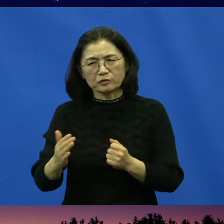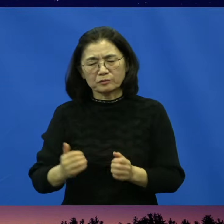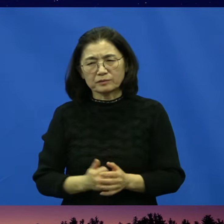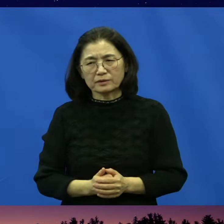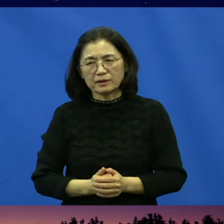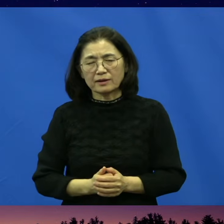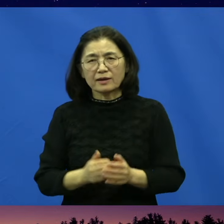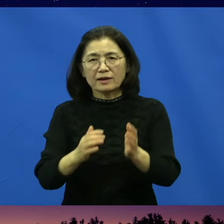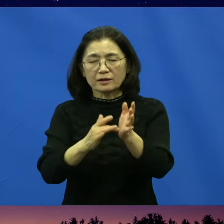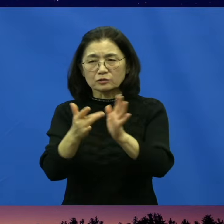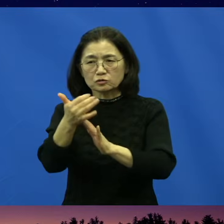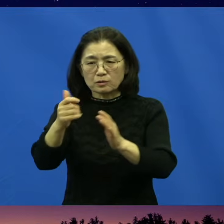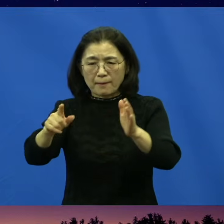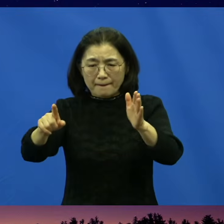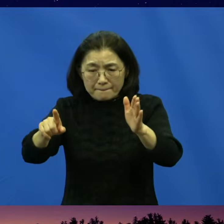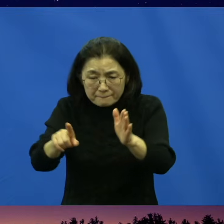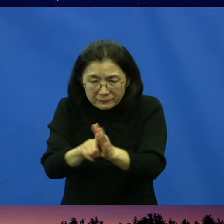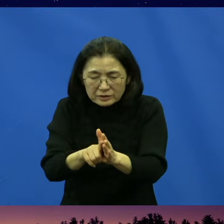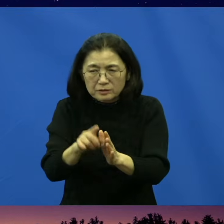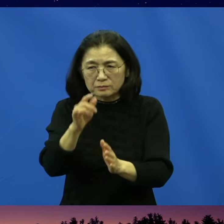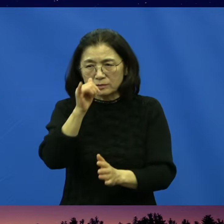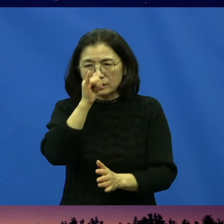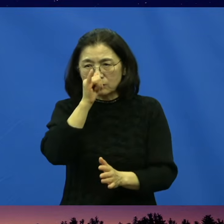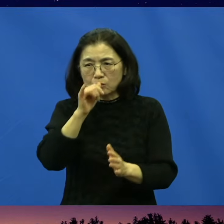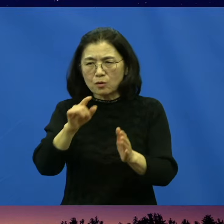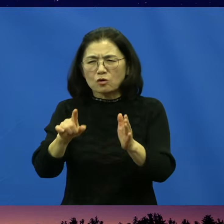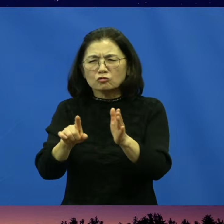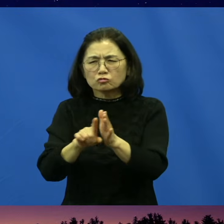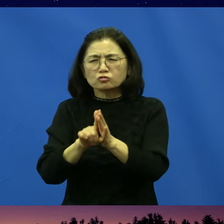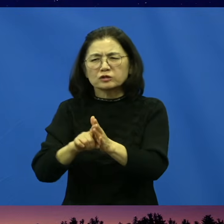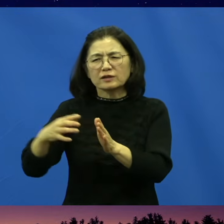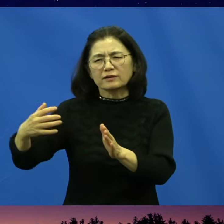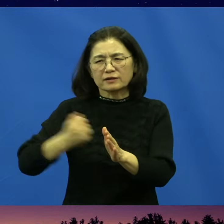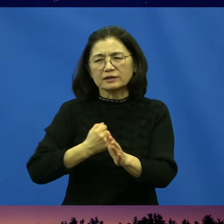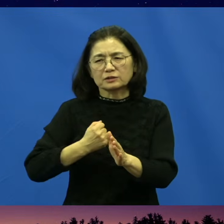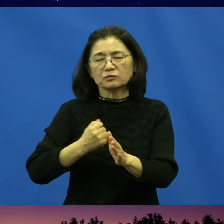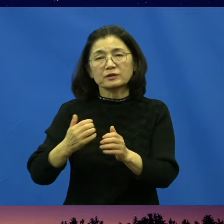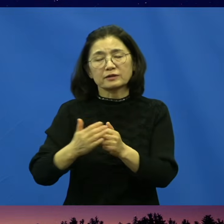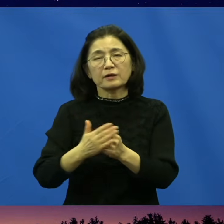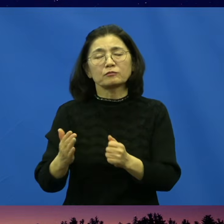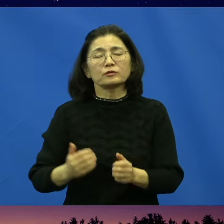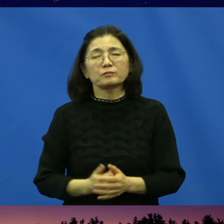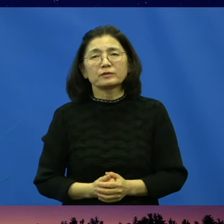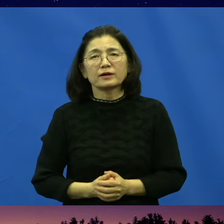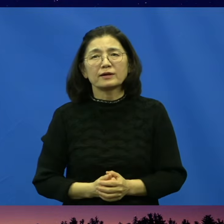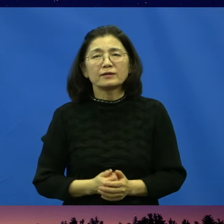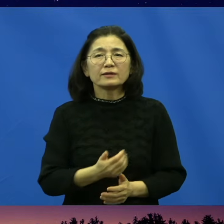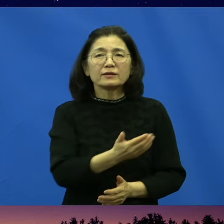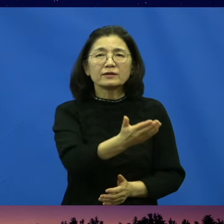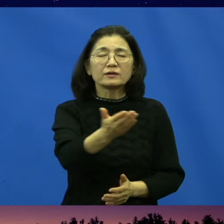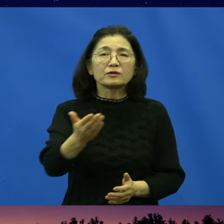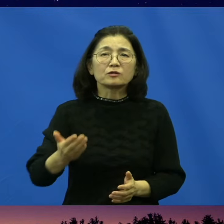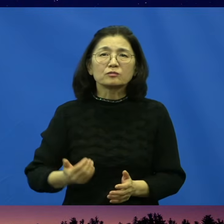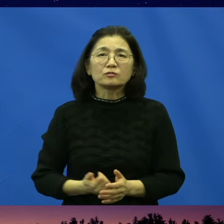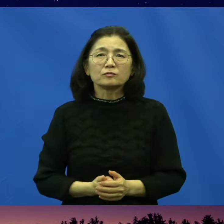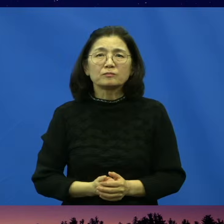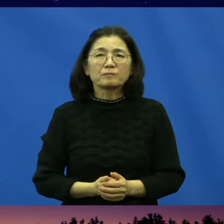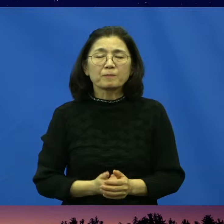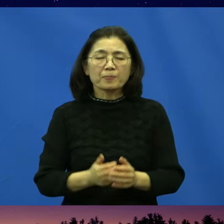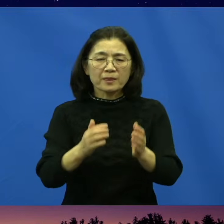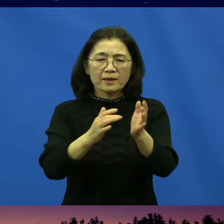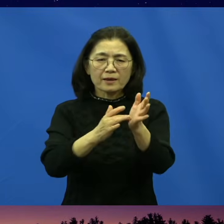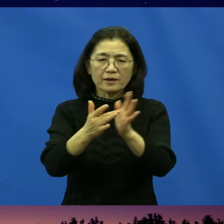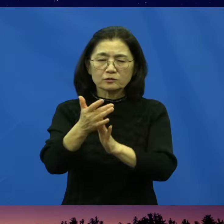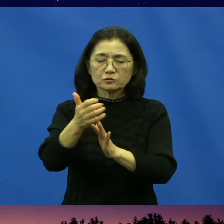대한 믿음과 신뢰가 바디메오 안에 심겨졌기 때문입니다. 여러분, 끈기, 이 예수님을